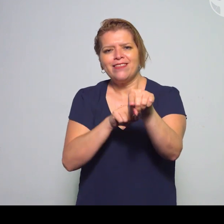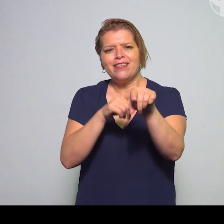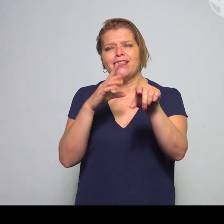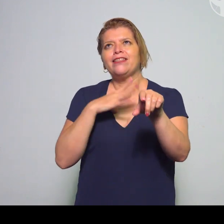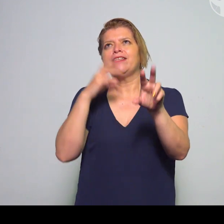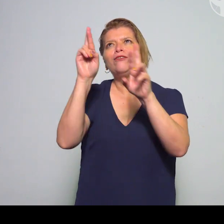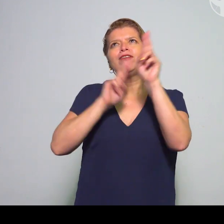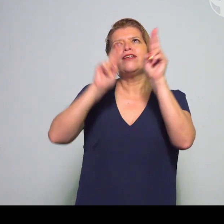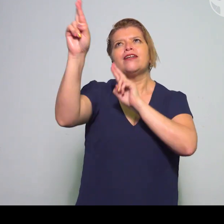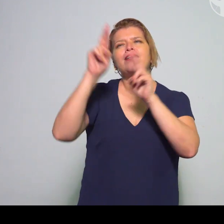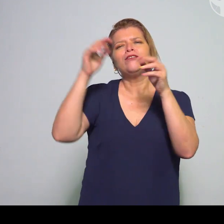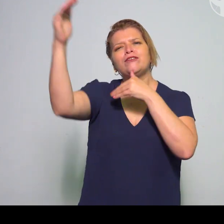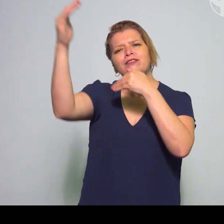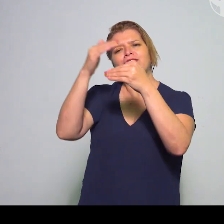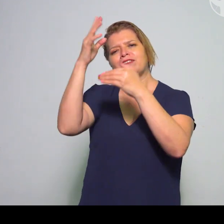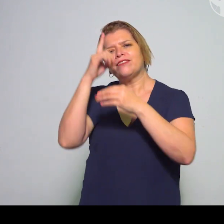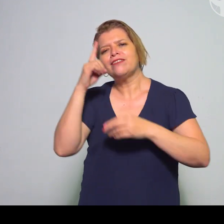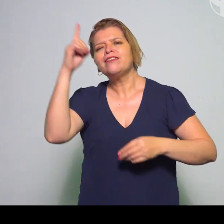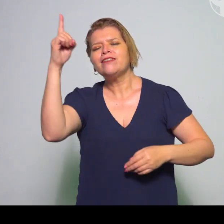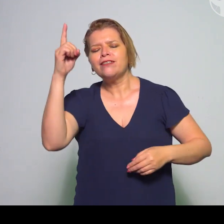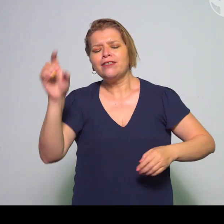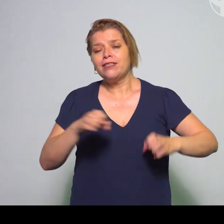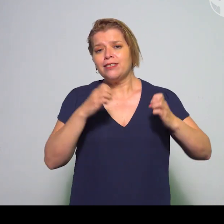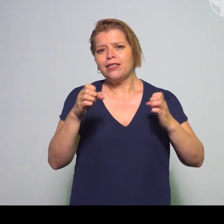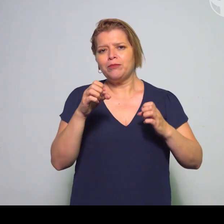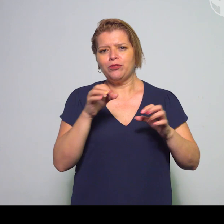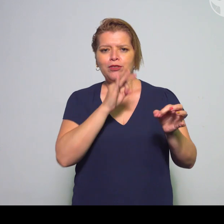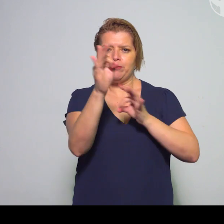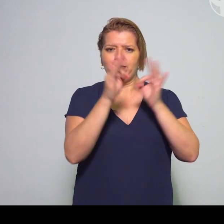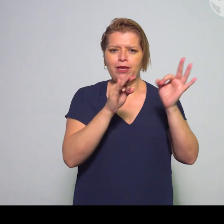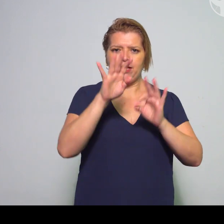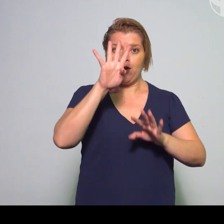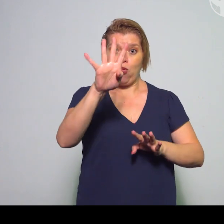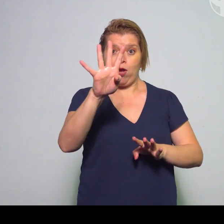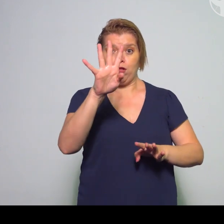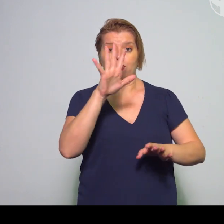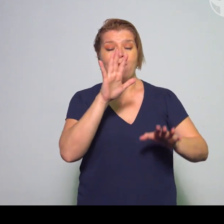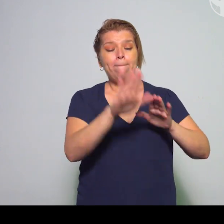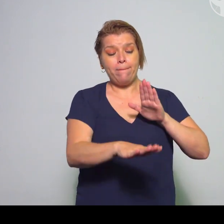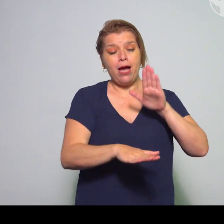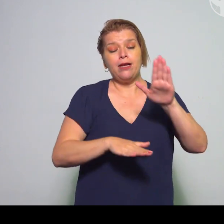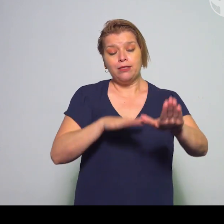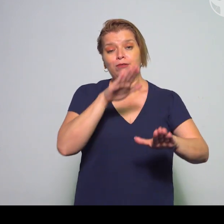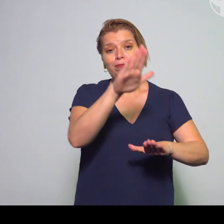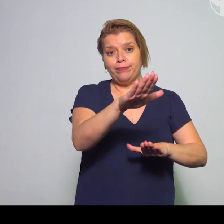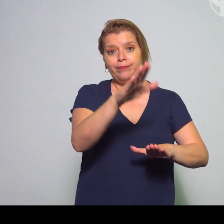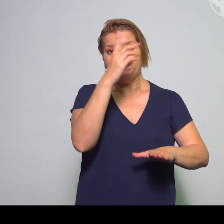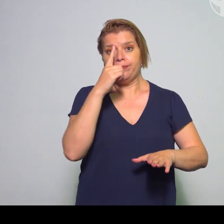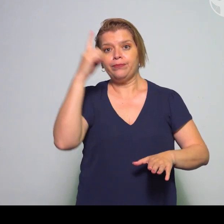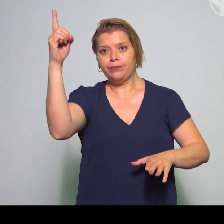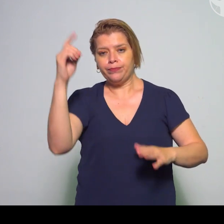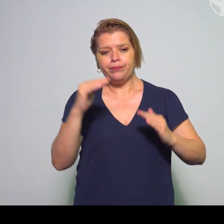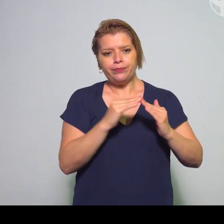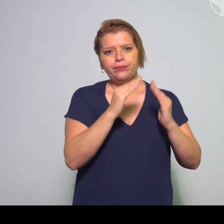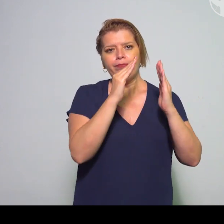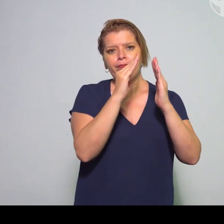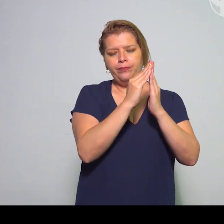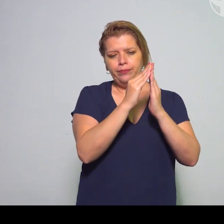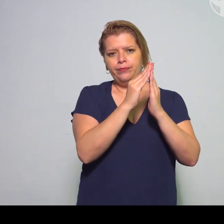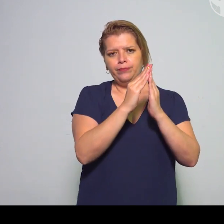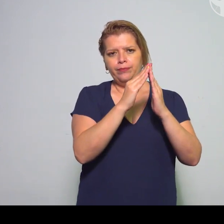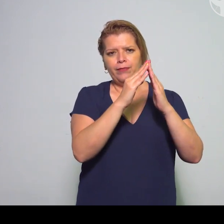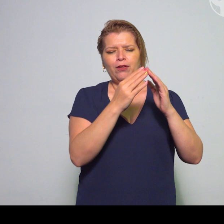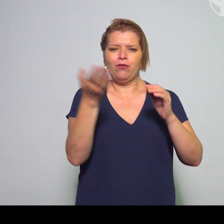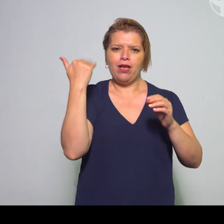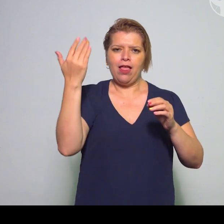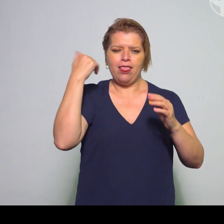tener esa relación cercana con el Señor. Estamos hablando entonces de 4 pasos para que Dios repare lo que está roto. El